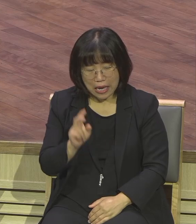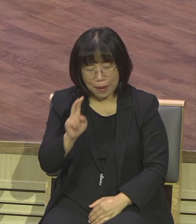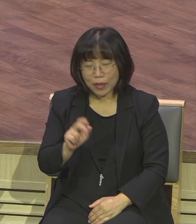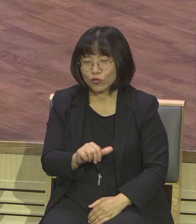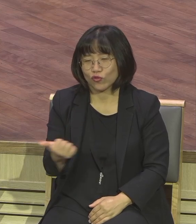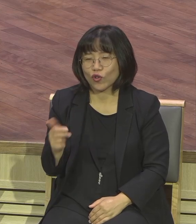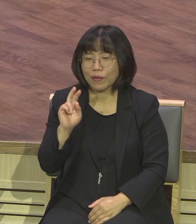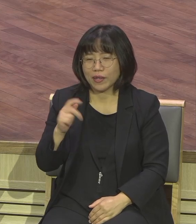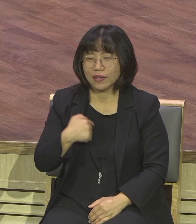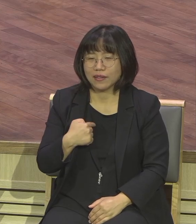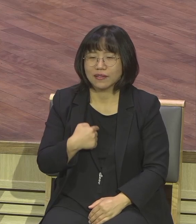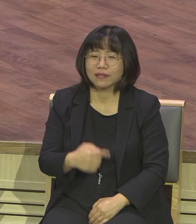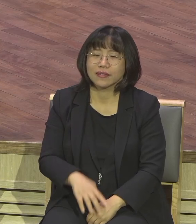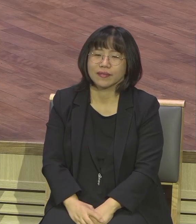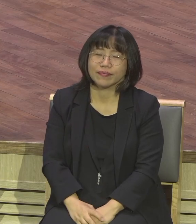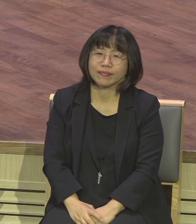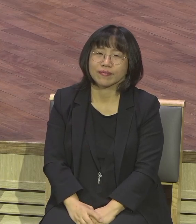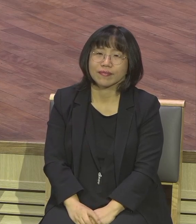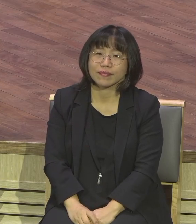거예요.